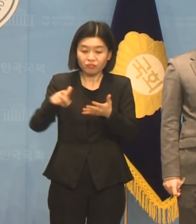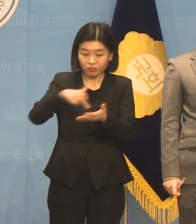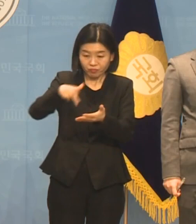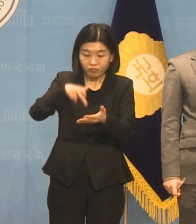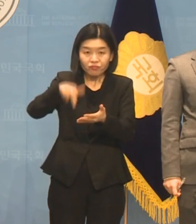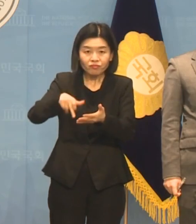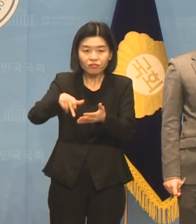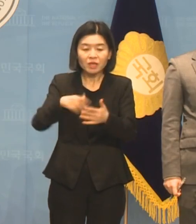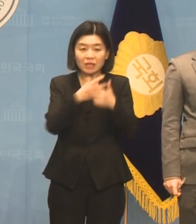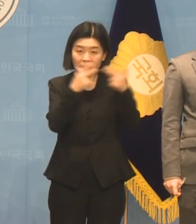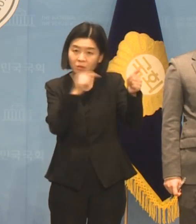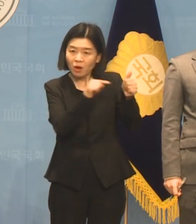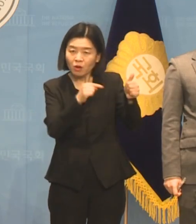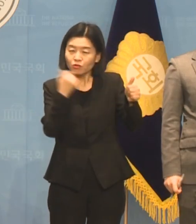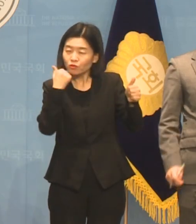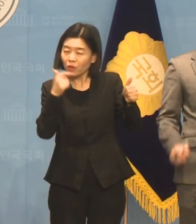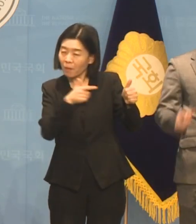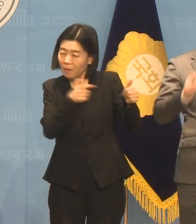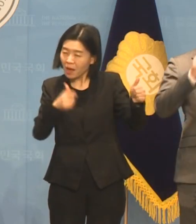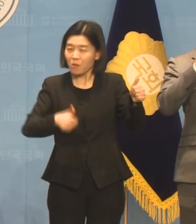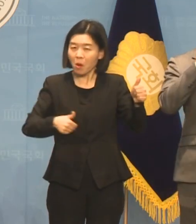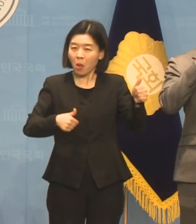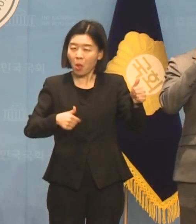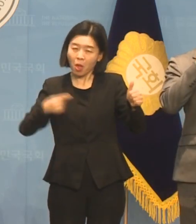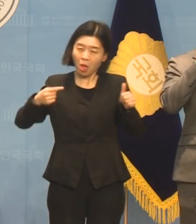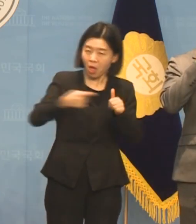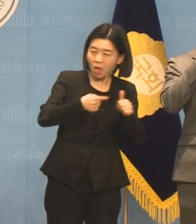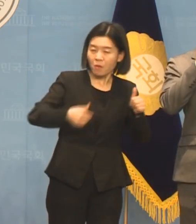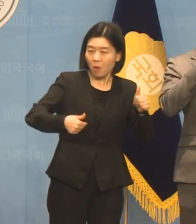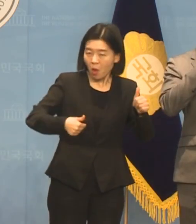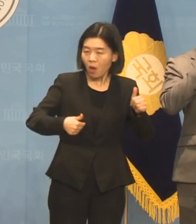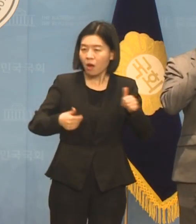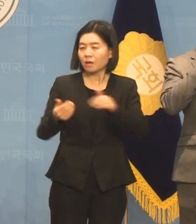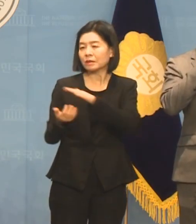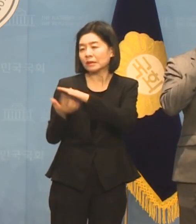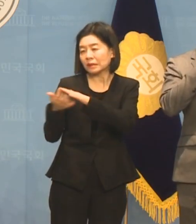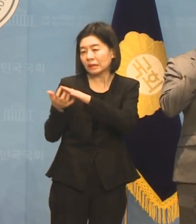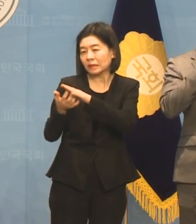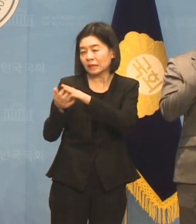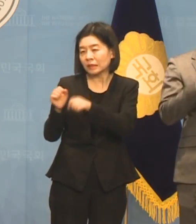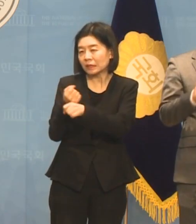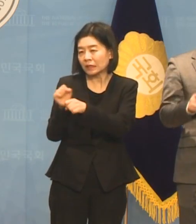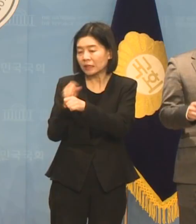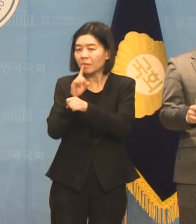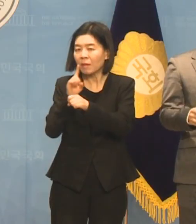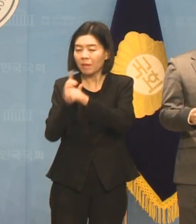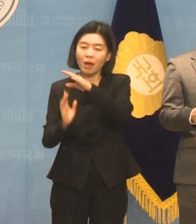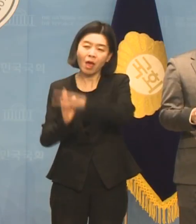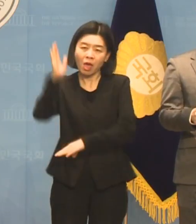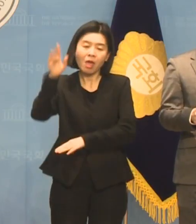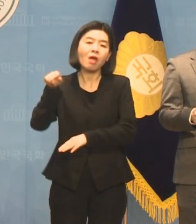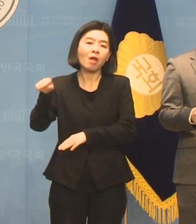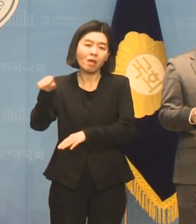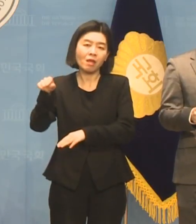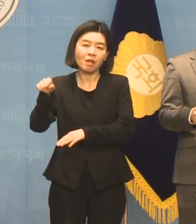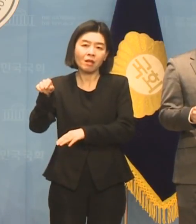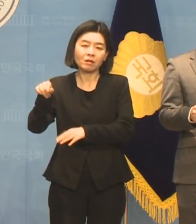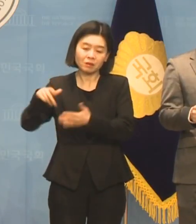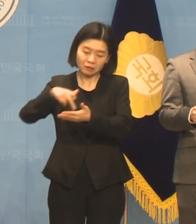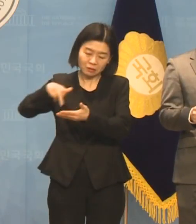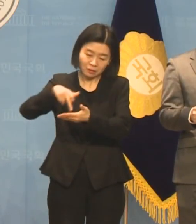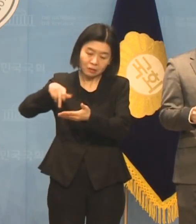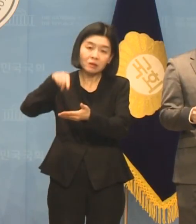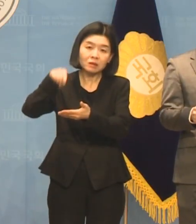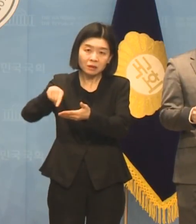누가 총으로 쏴야 한다, 칼침을 제대로 찔러야 한다 등의 살인을 조장하는 극단적 발언도 서슴없이 공유되고 있습니다.